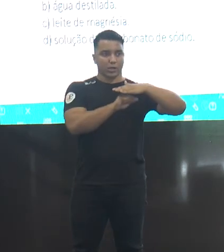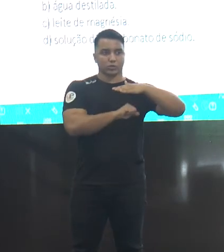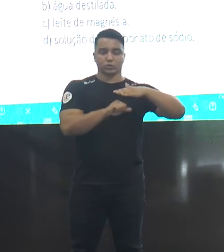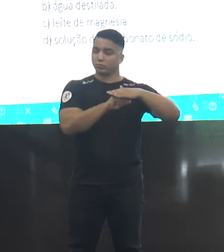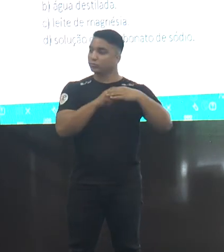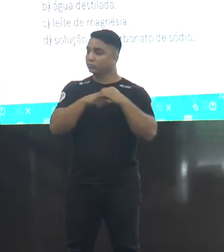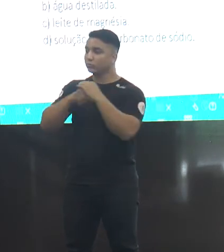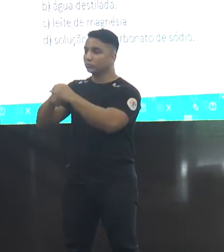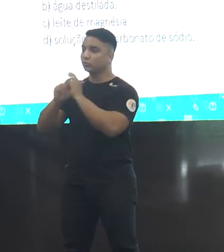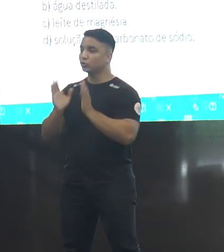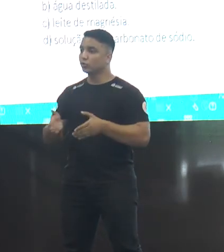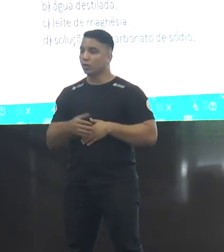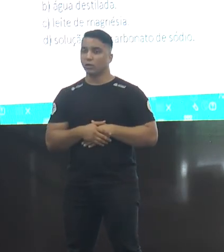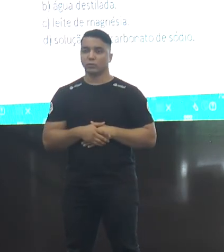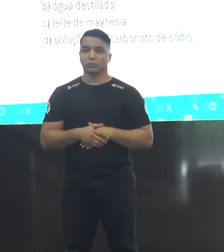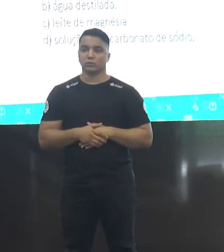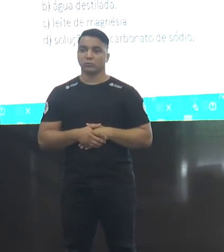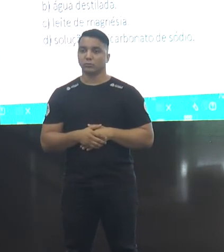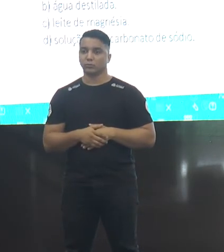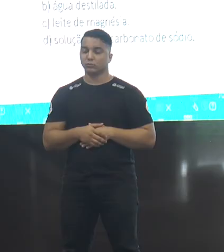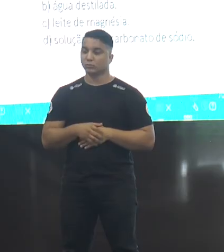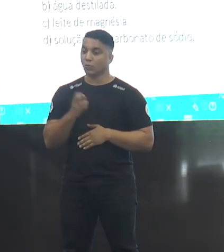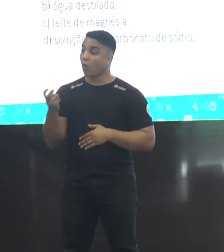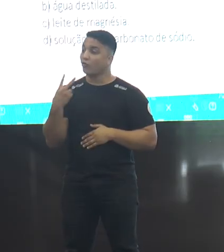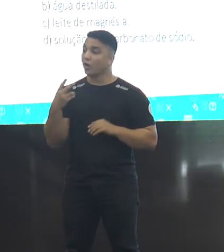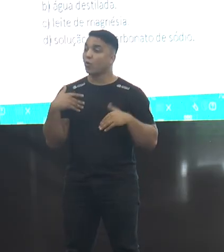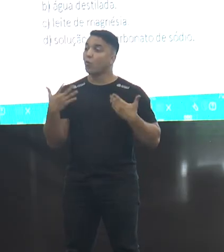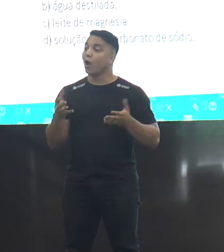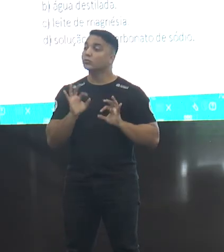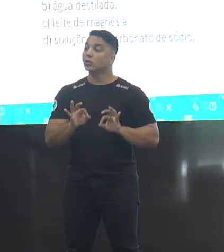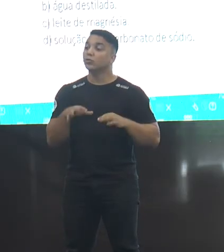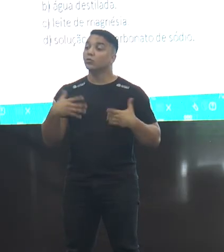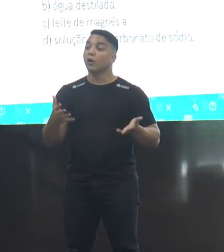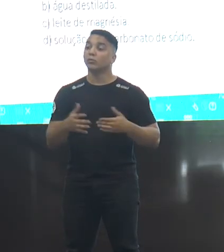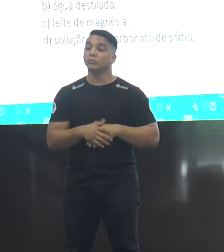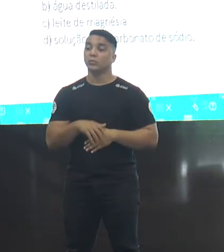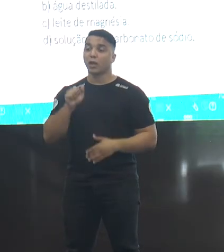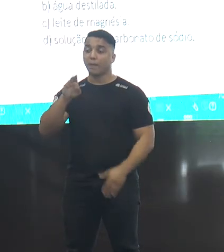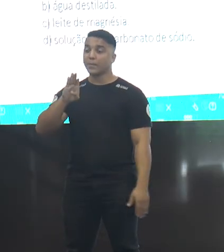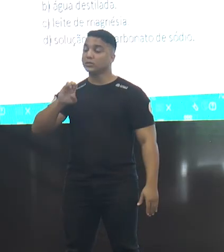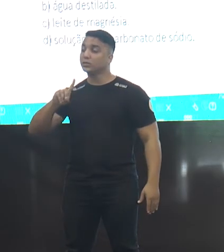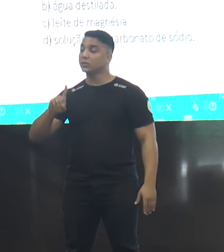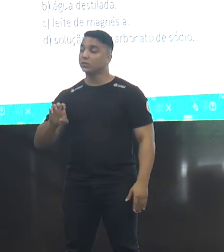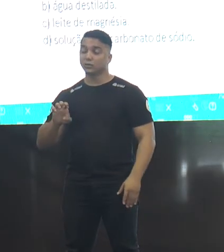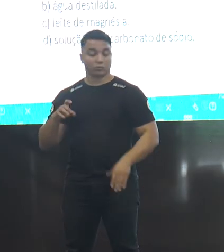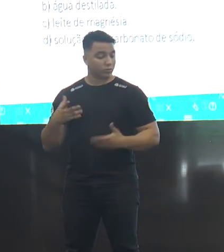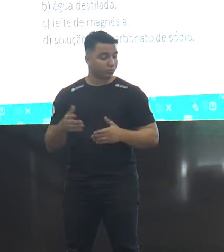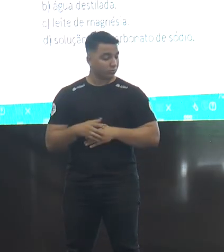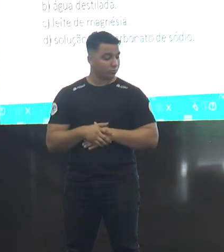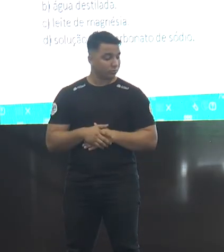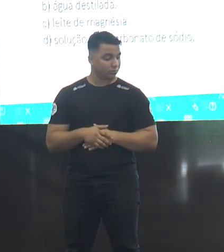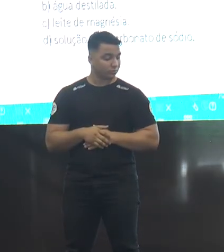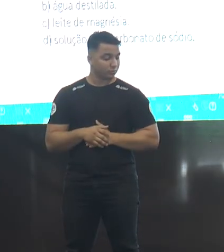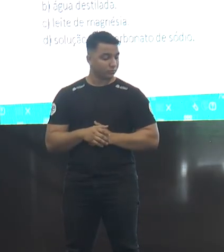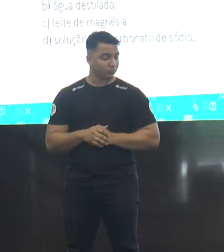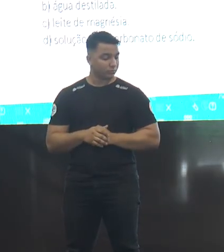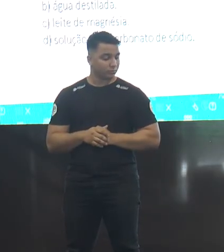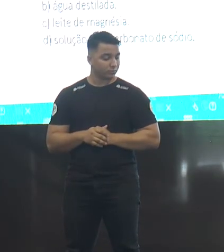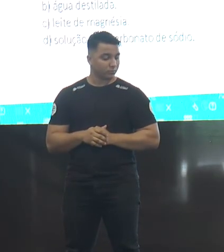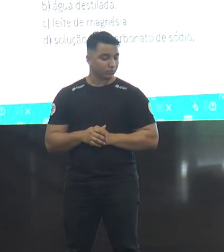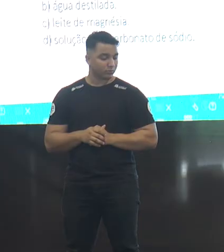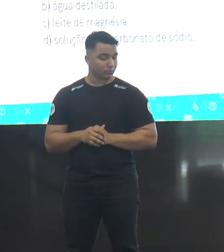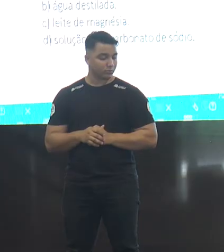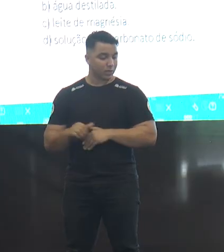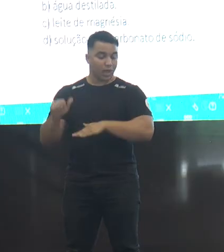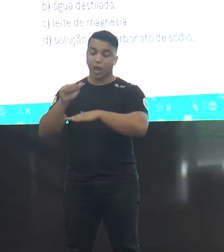Vocês aprenderam? Sério? Olhem para os itens. A, B, C e D. Qual é o único item que tem